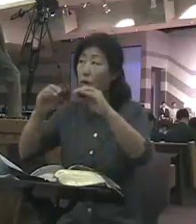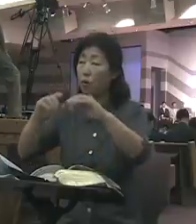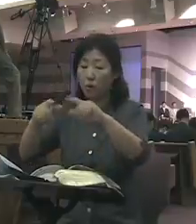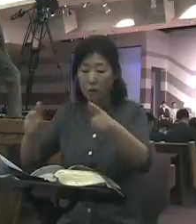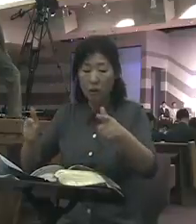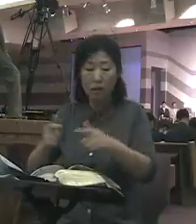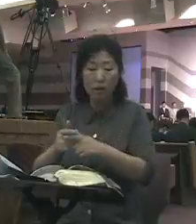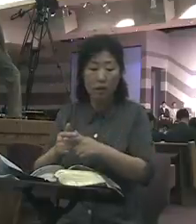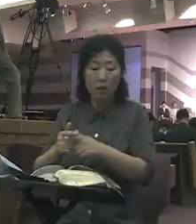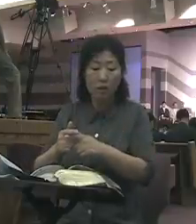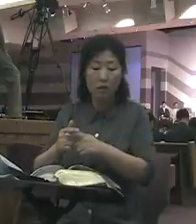내용들을 참고하시기를 바랍니다.